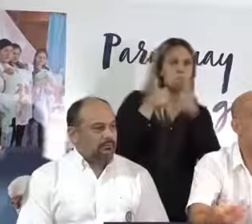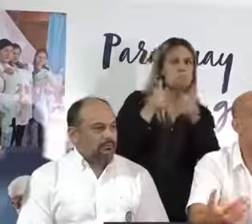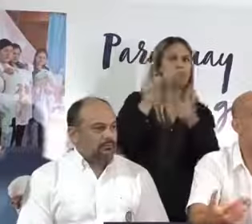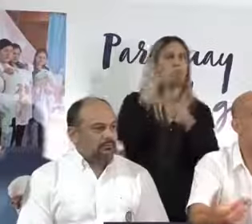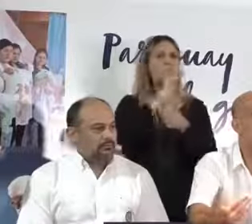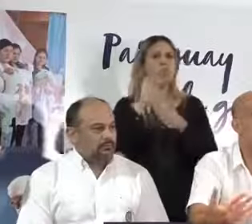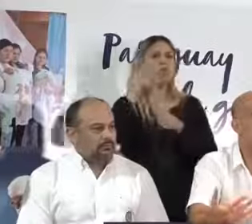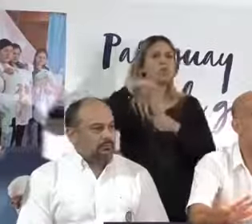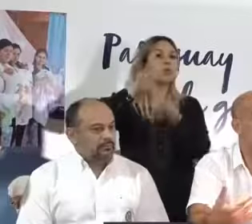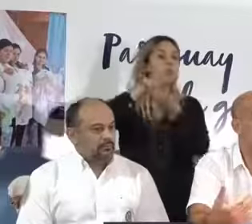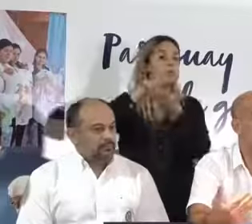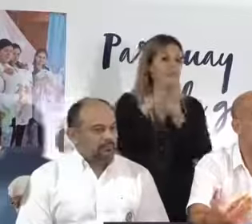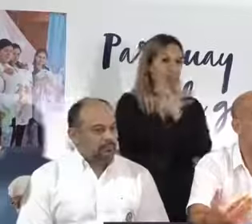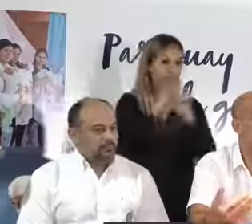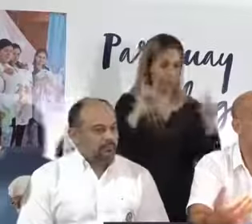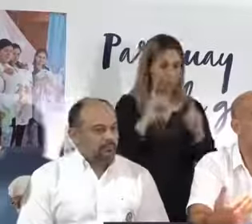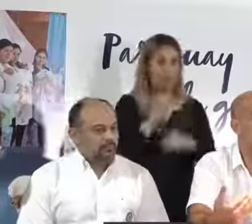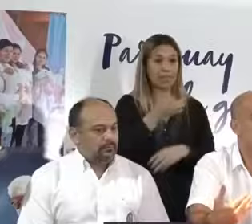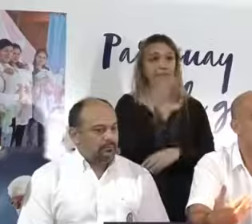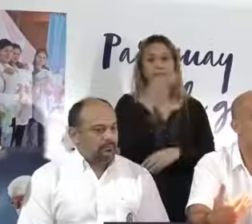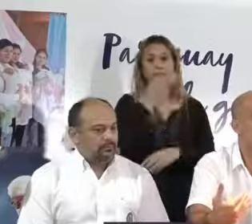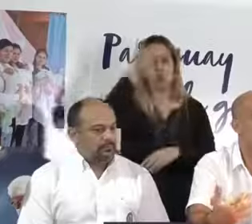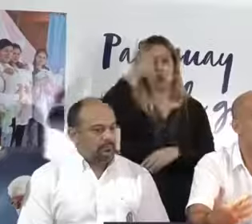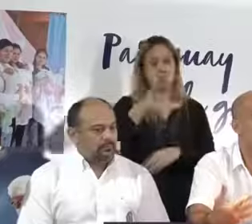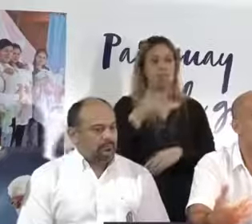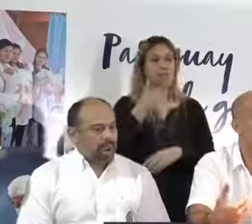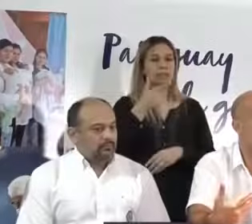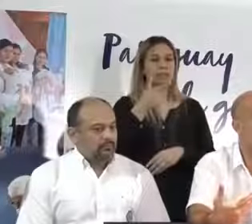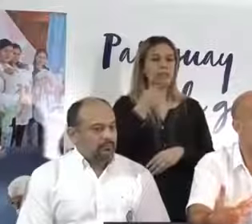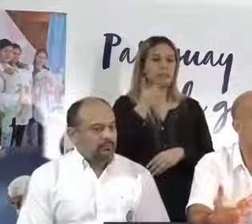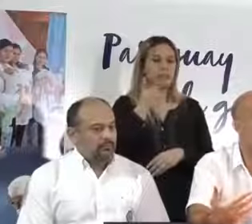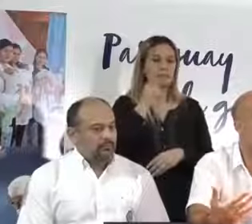en primer lugar, sobre la base de síntomas leves, pueda